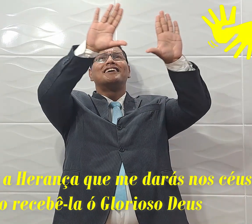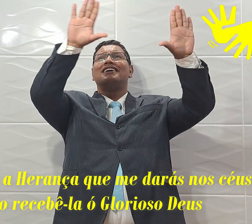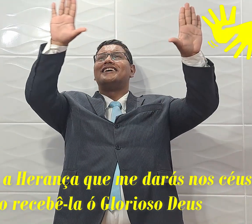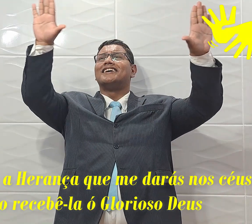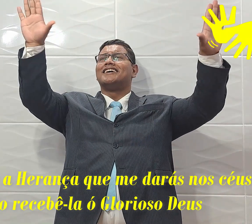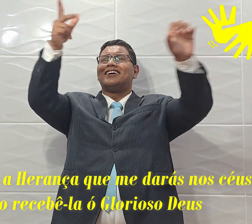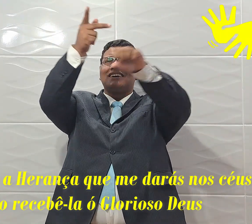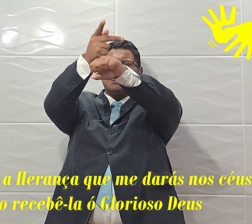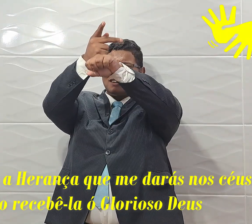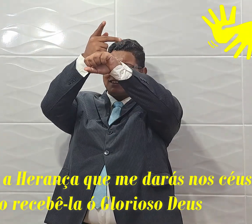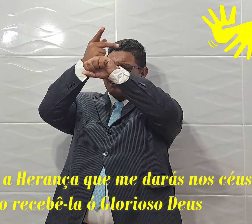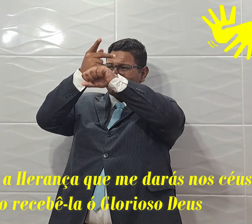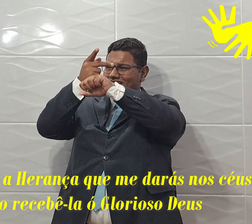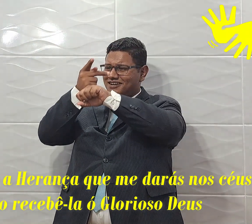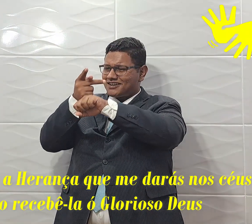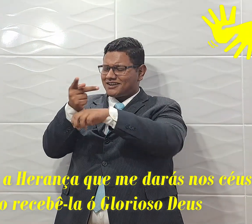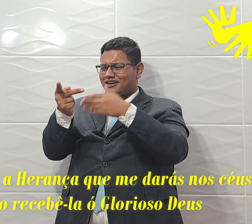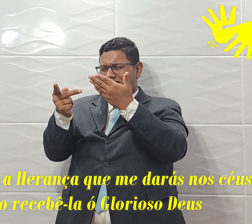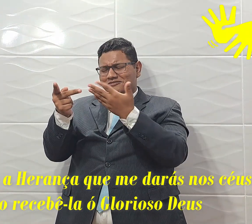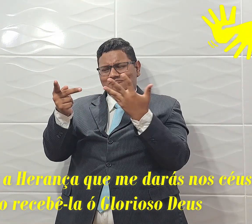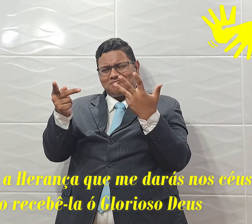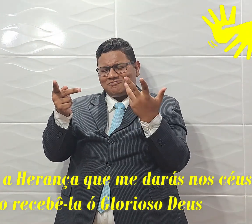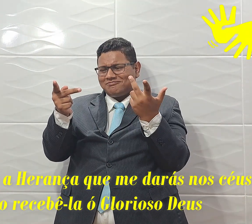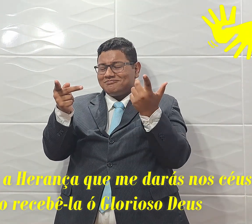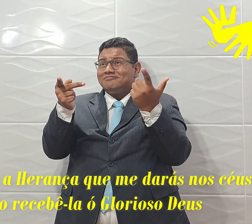me darás no céu.